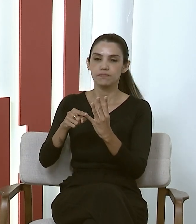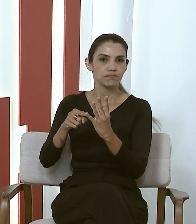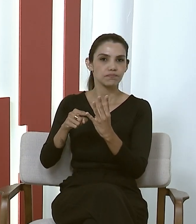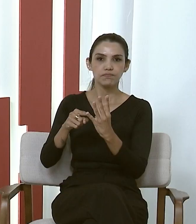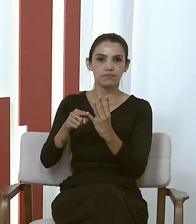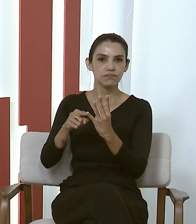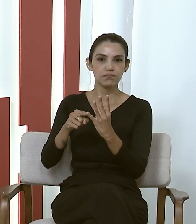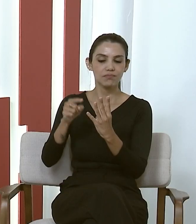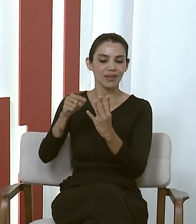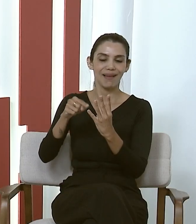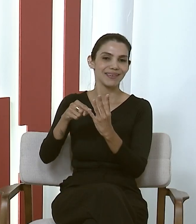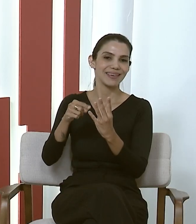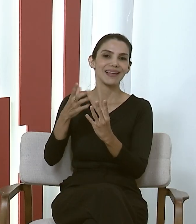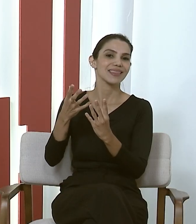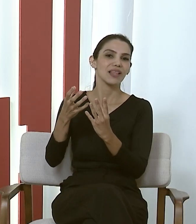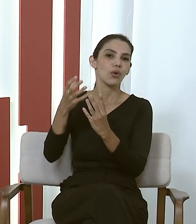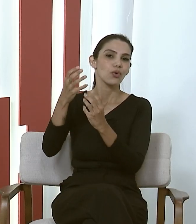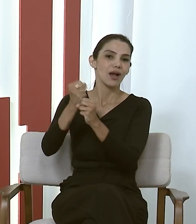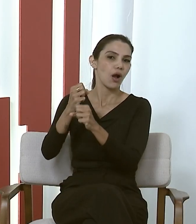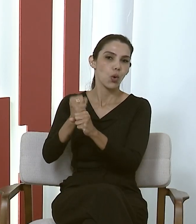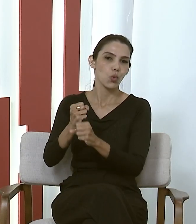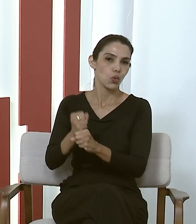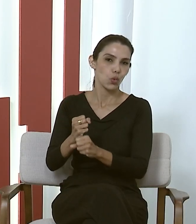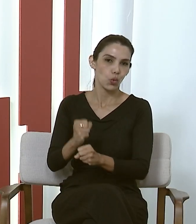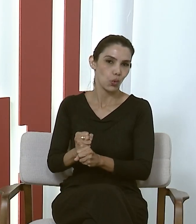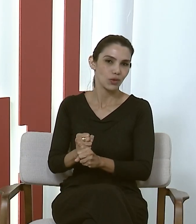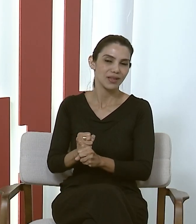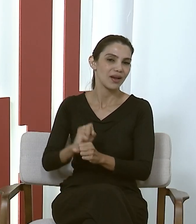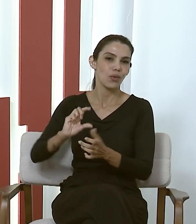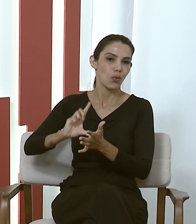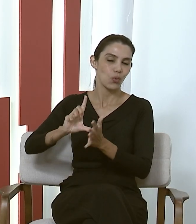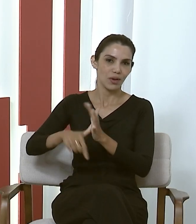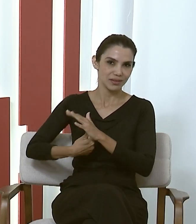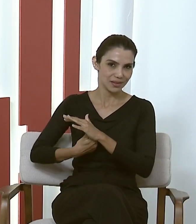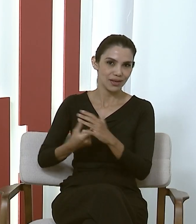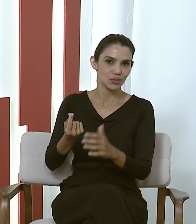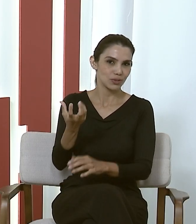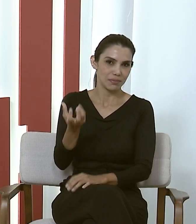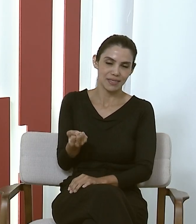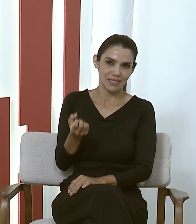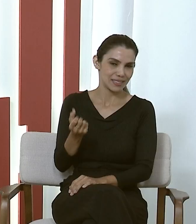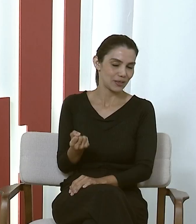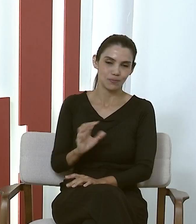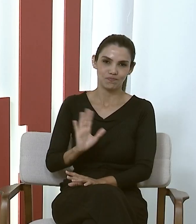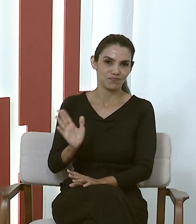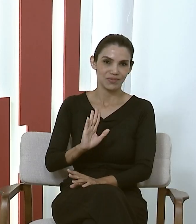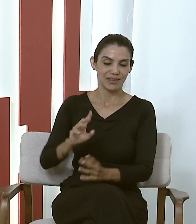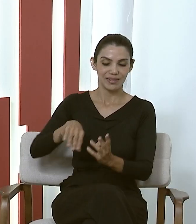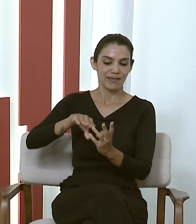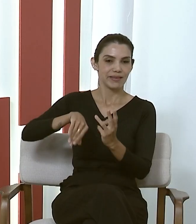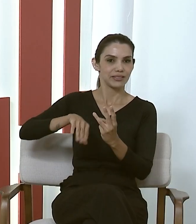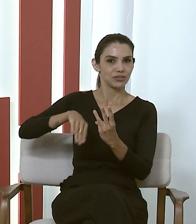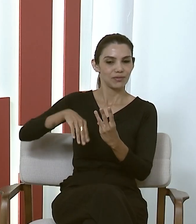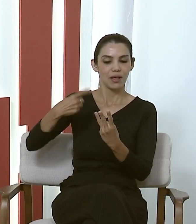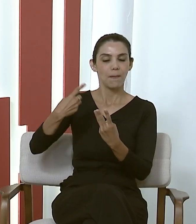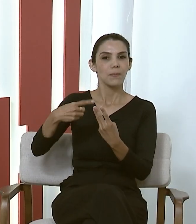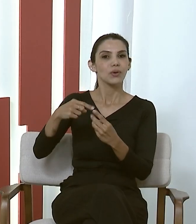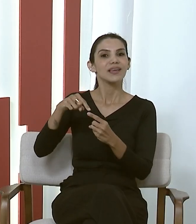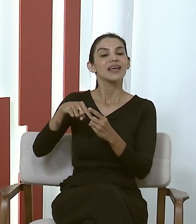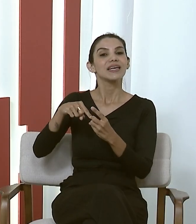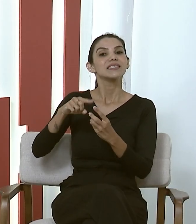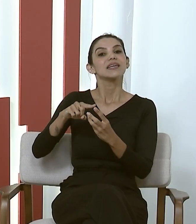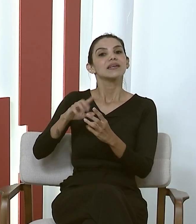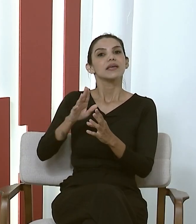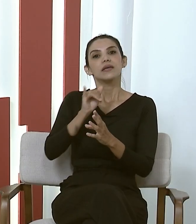não entra no cálculo das 3 últimas pensões atrasadas, porque essa 4ª fica para